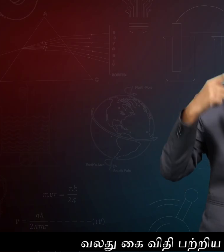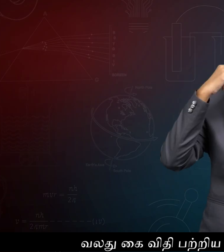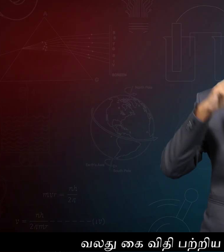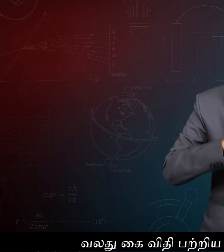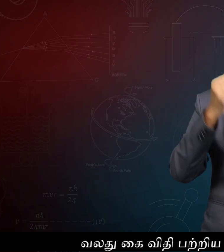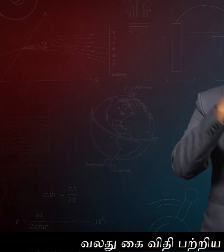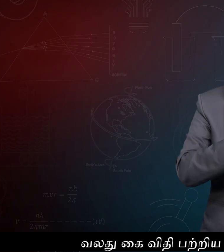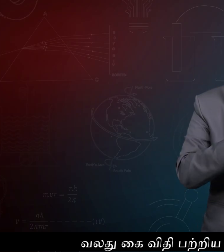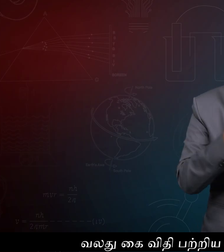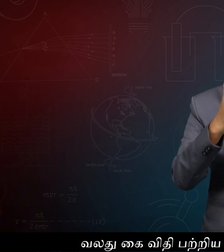சேகரிப்போம்.